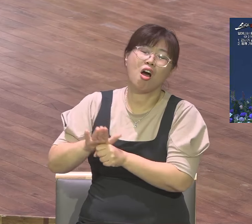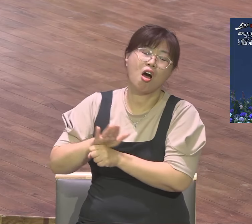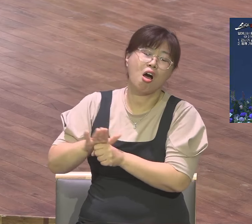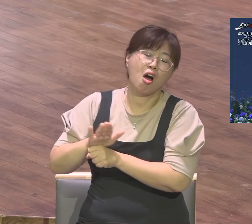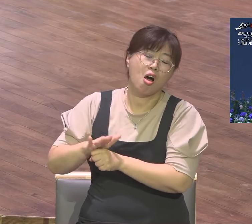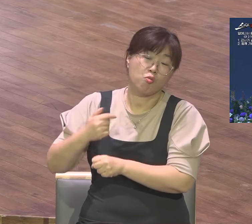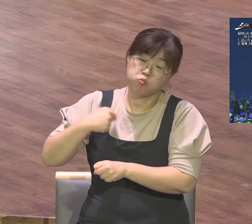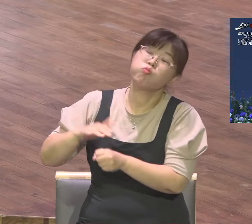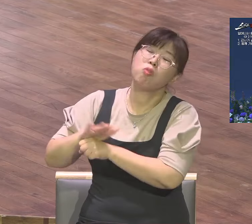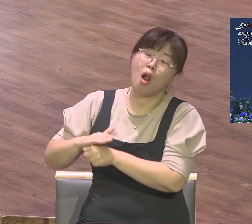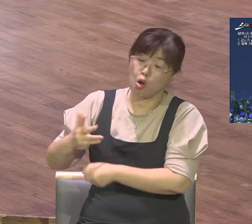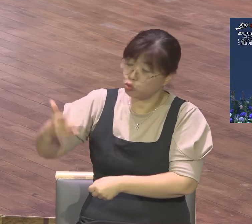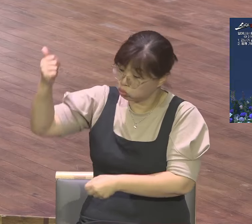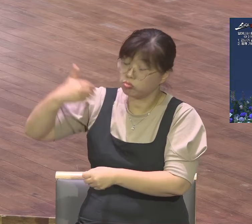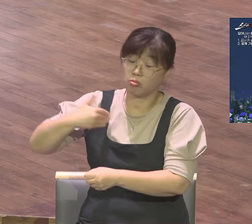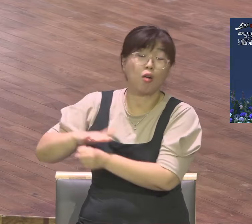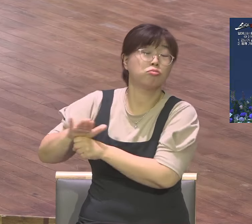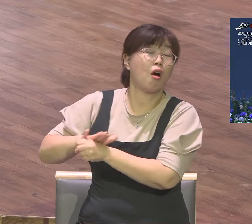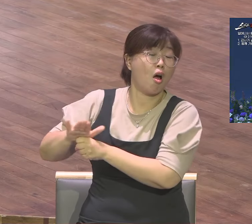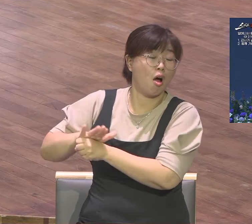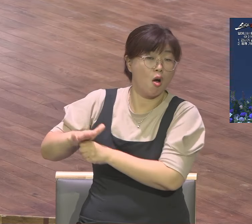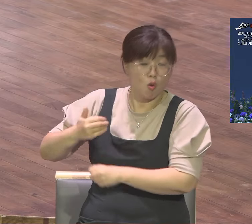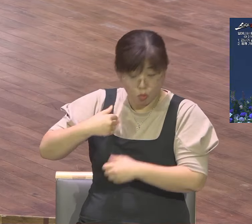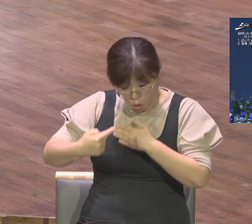그래도 주님은 날 사랑해.